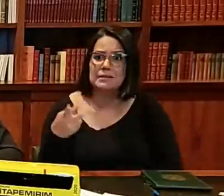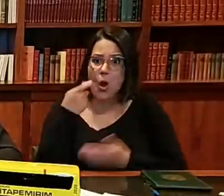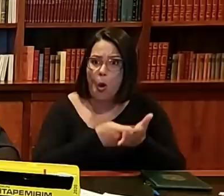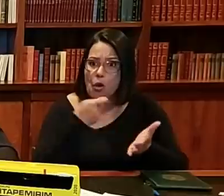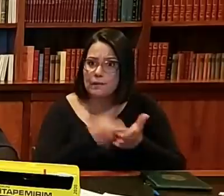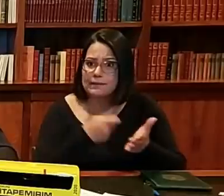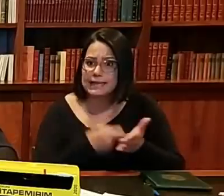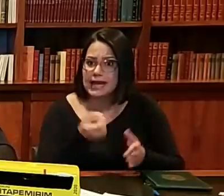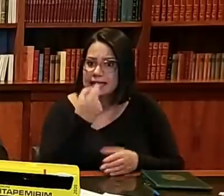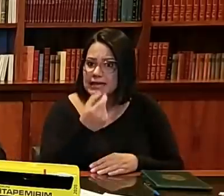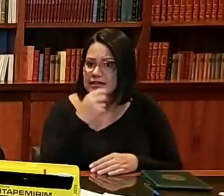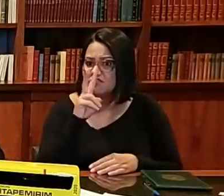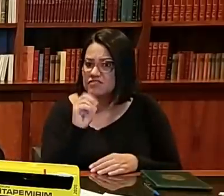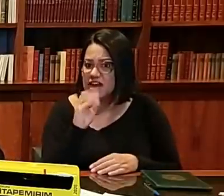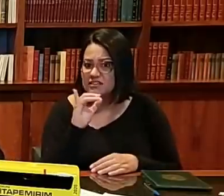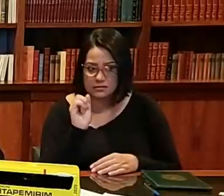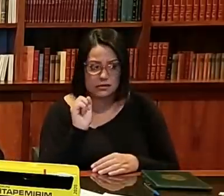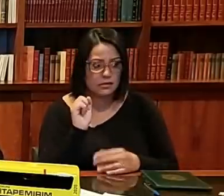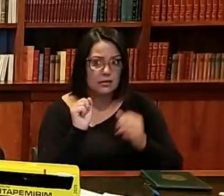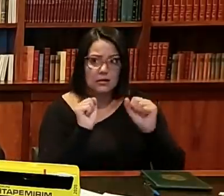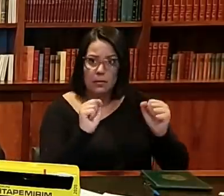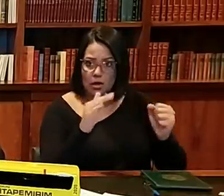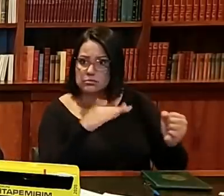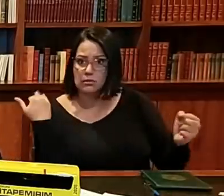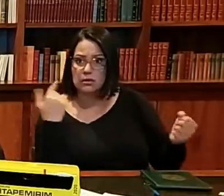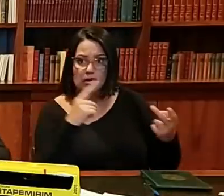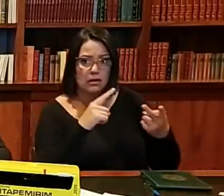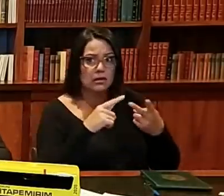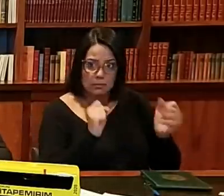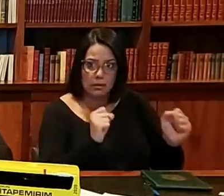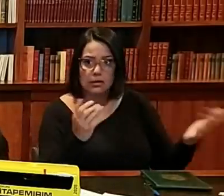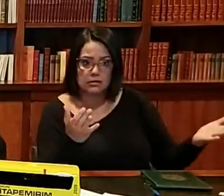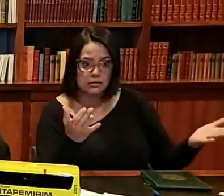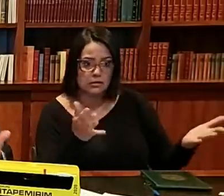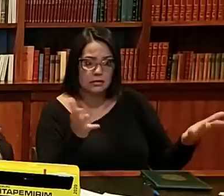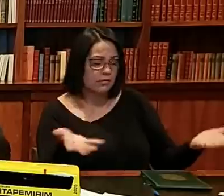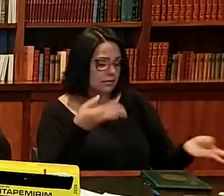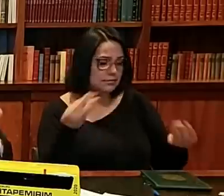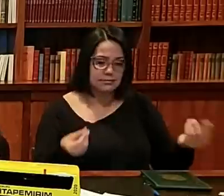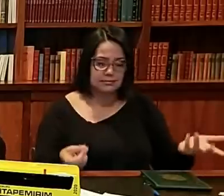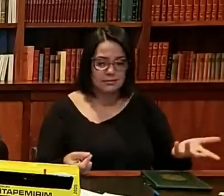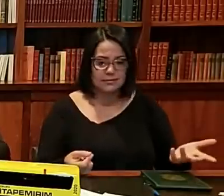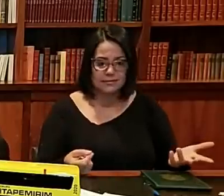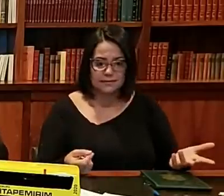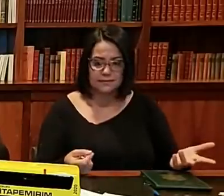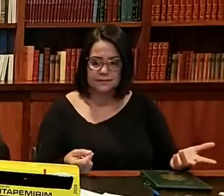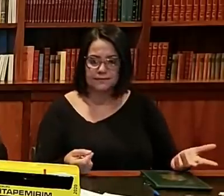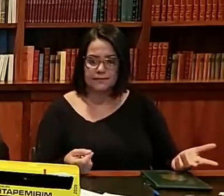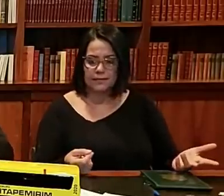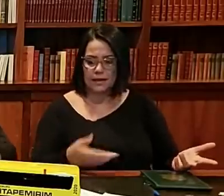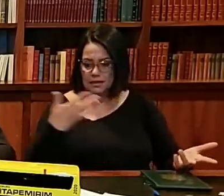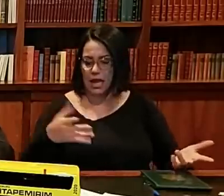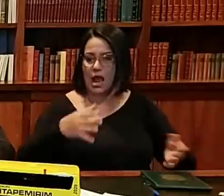tomar a vacina, tá? Ele pode morrer por outras coisas, mas ter, né,